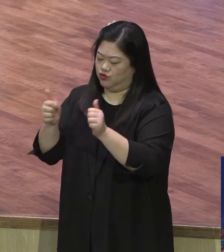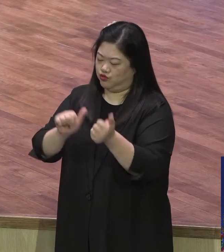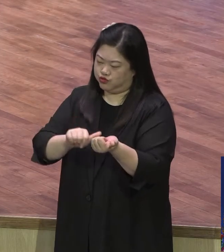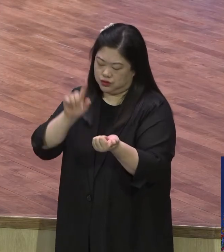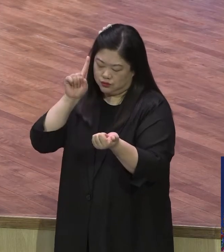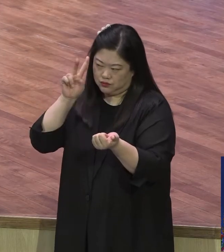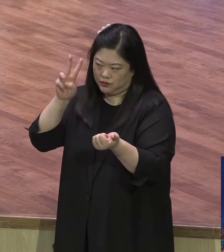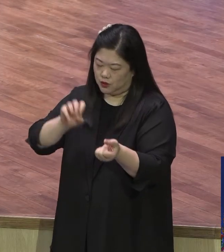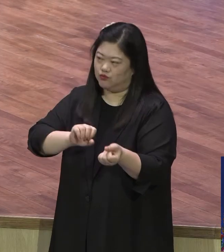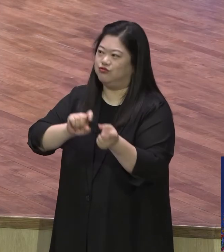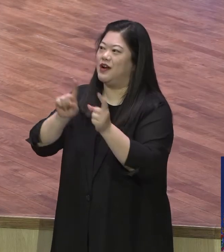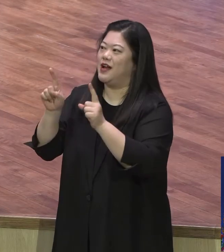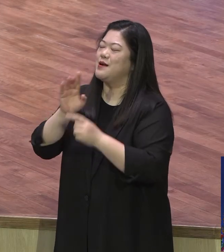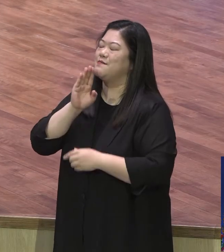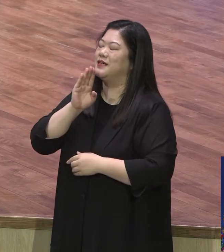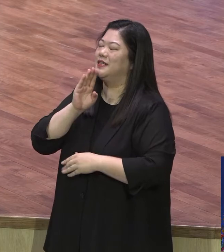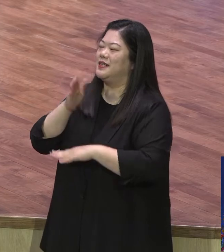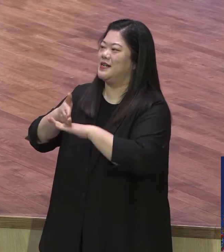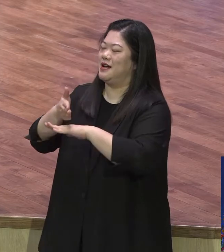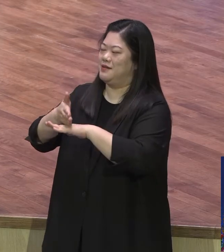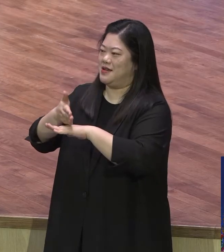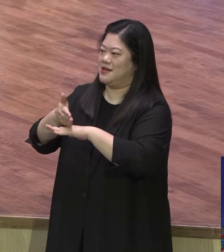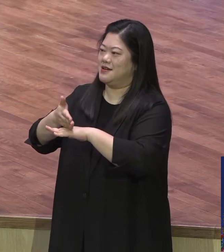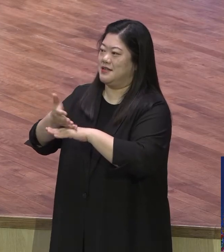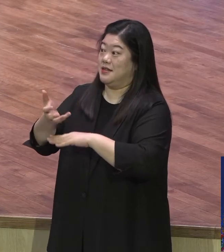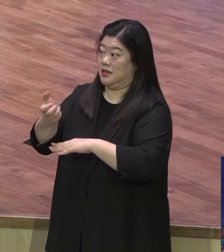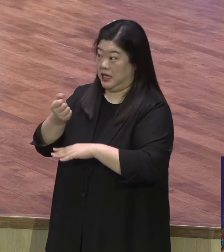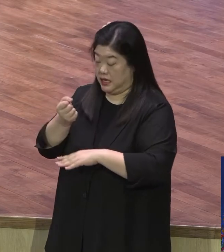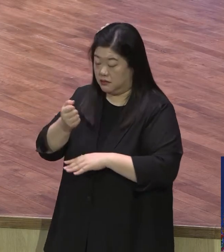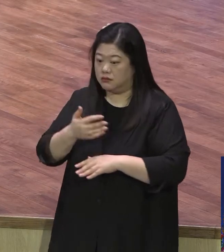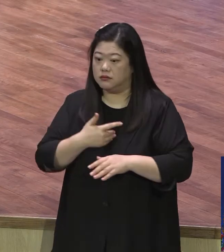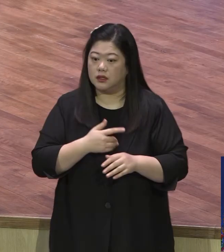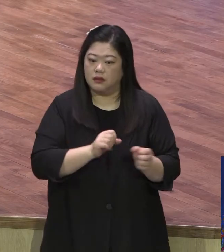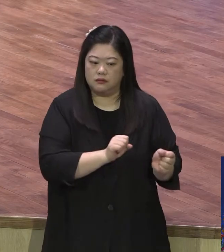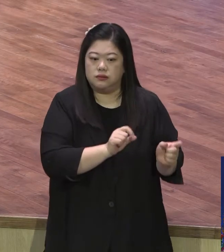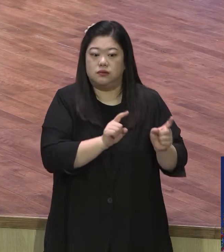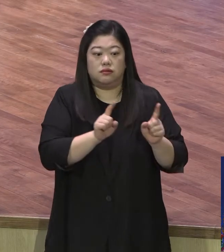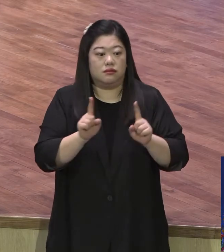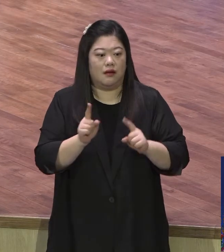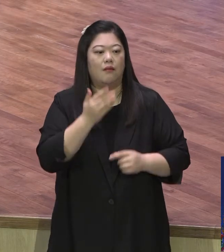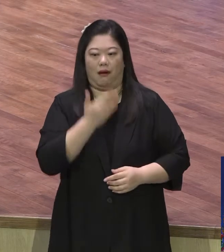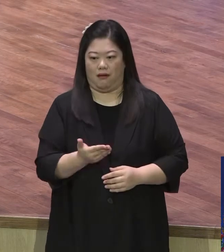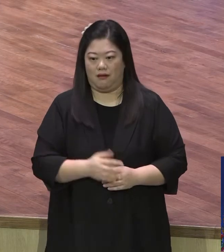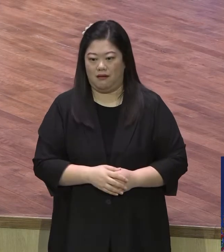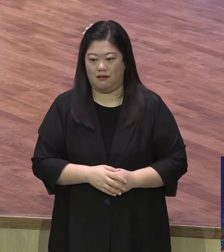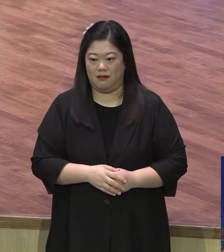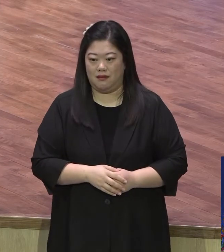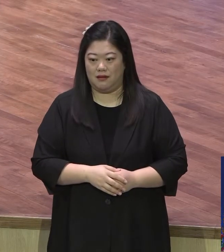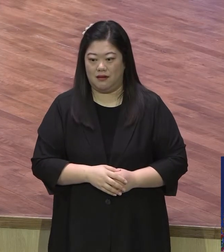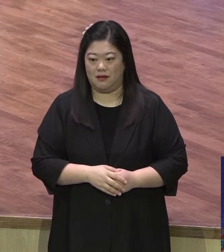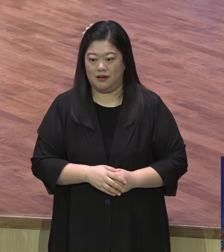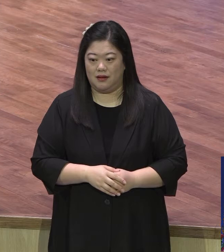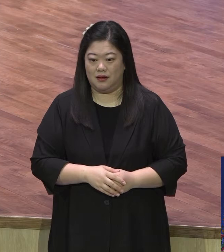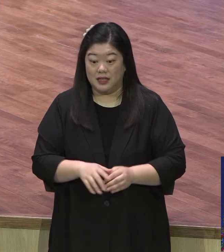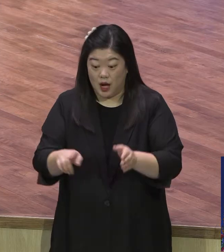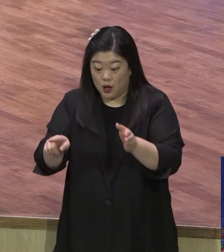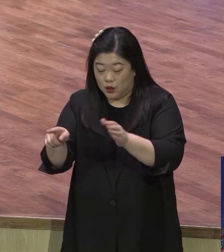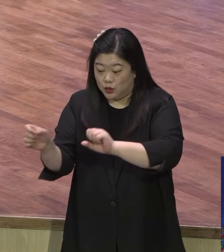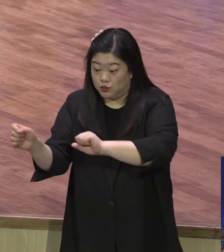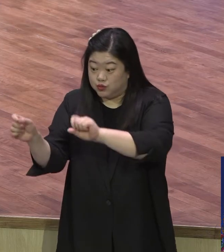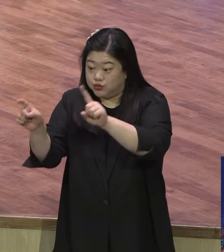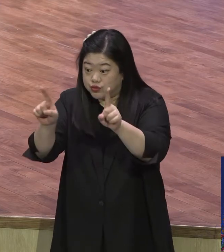얻을 수 있습니다 이 초대계 성도들이 다 부활신앙까지 힘을 얻었단 말이에요 그런데 이런 부활신앙은 그